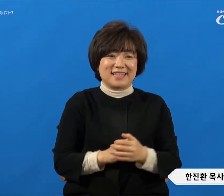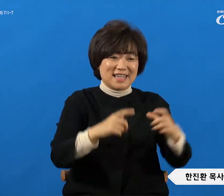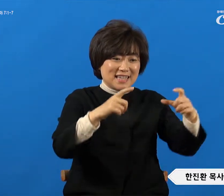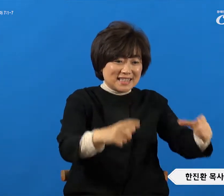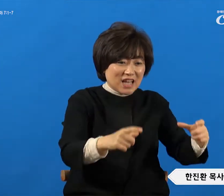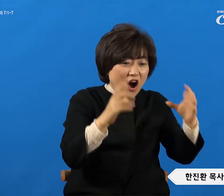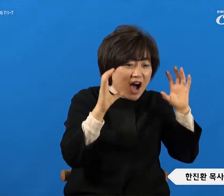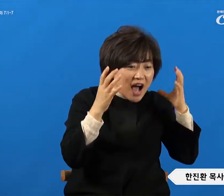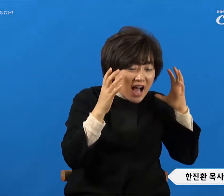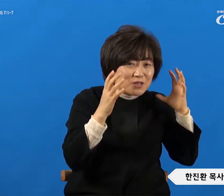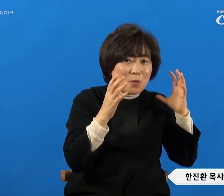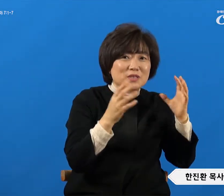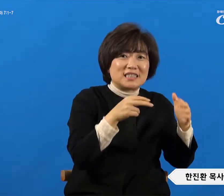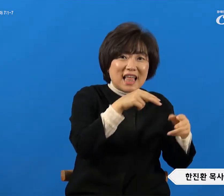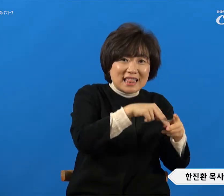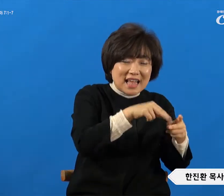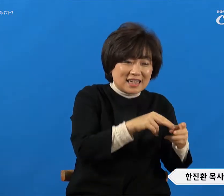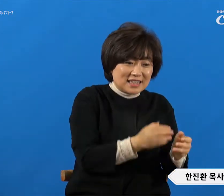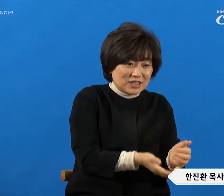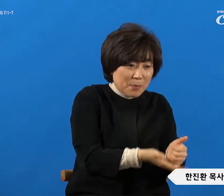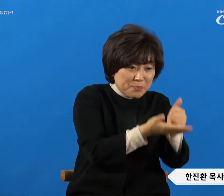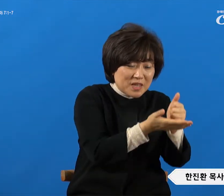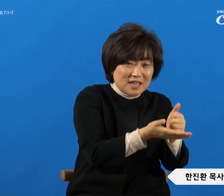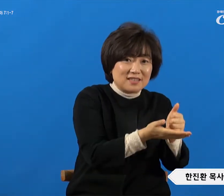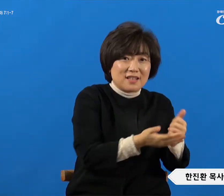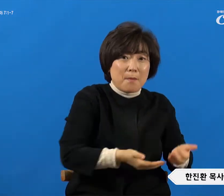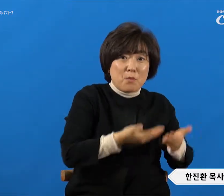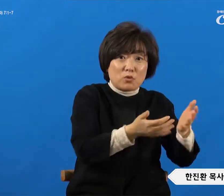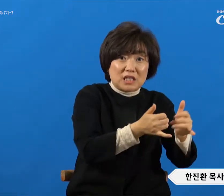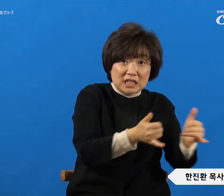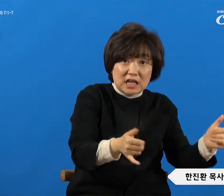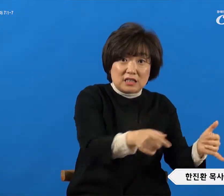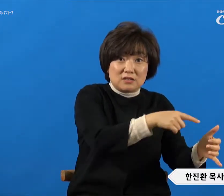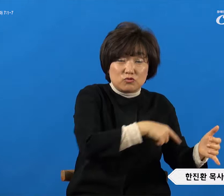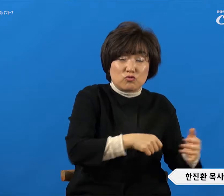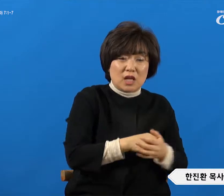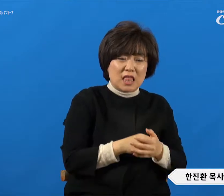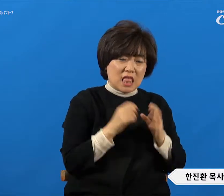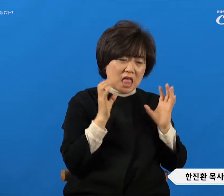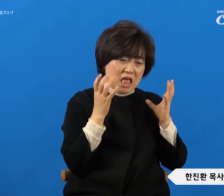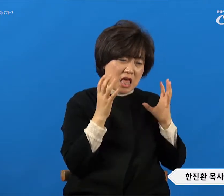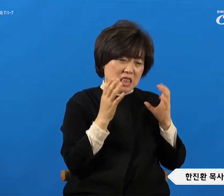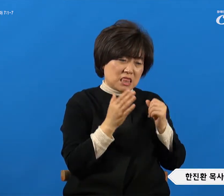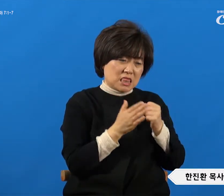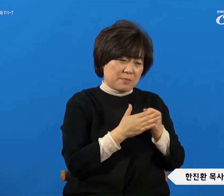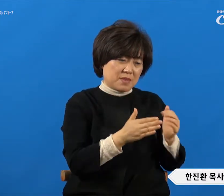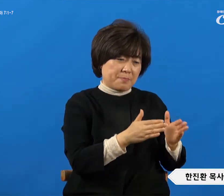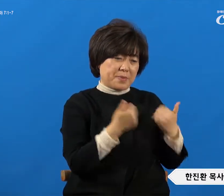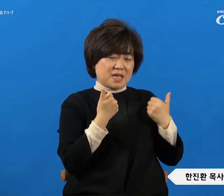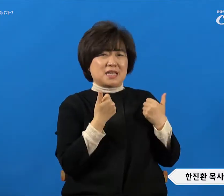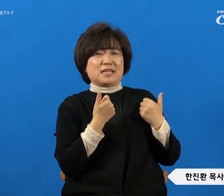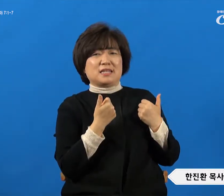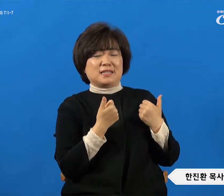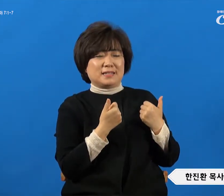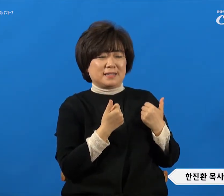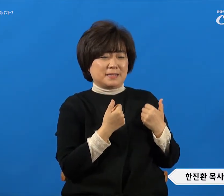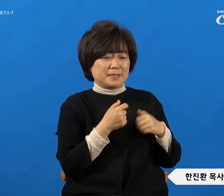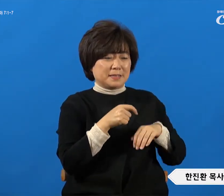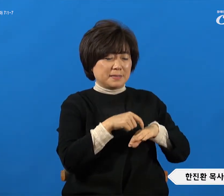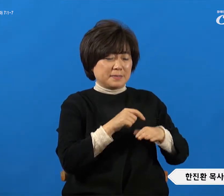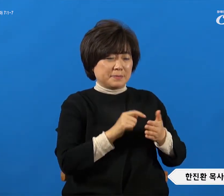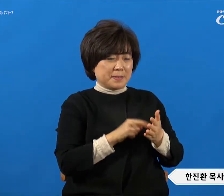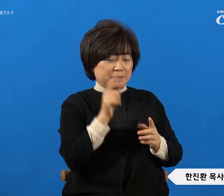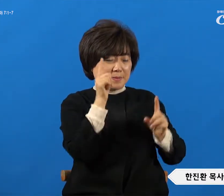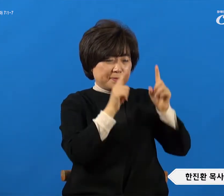지역 아동센터를 섬기는 봉사자들 중에는 아이들 때문에 상처를 받는 분들이 종종 있다는